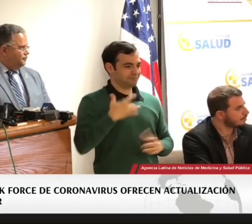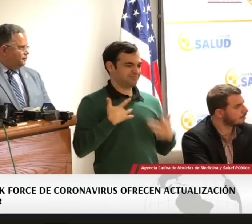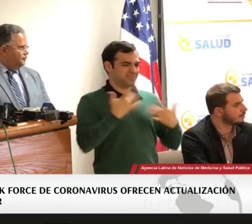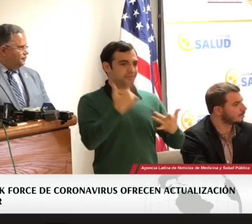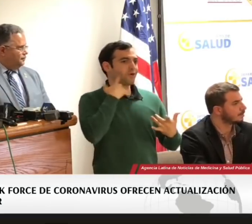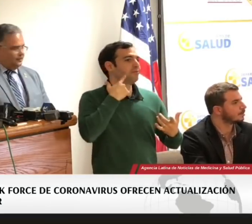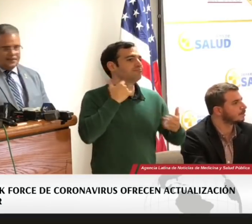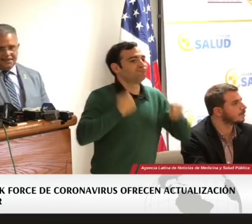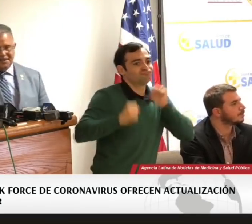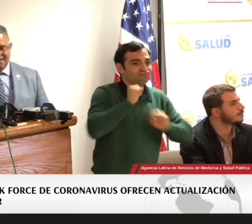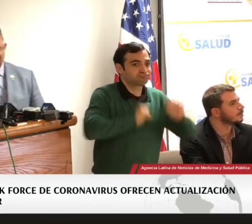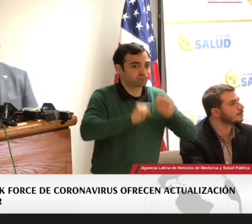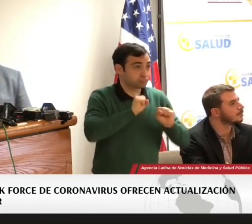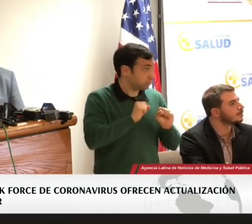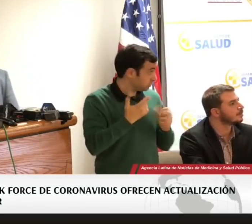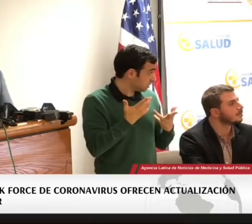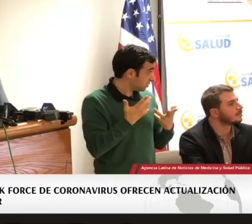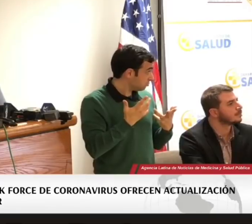tomando.